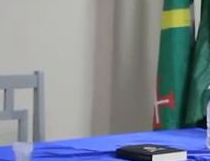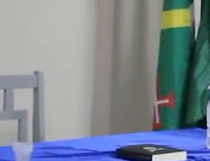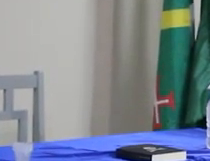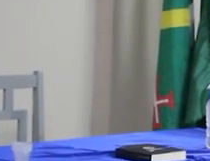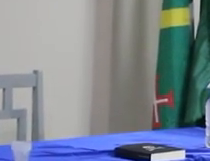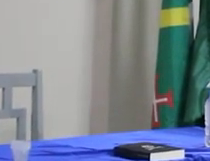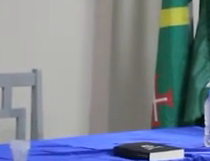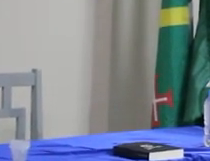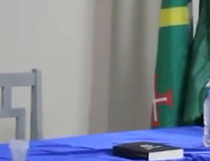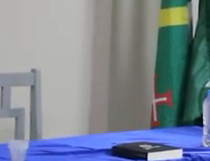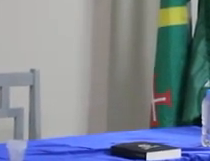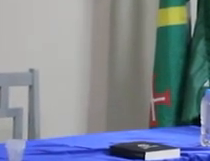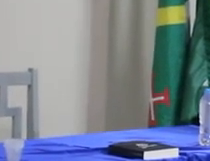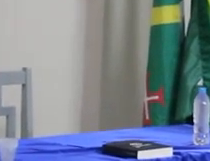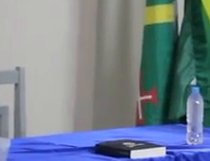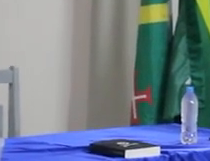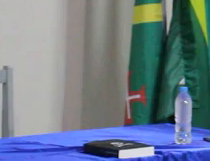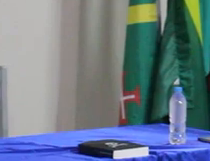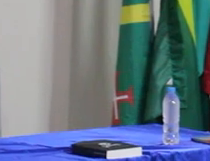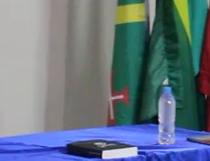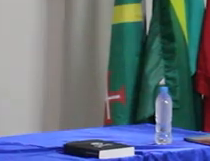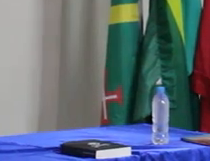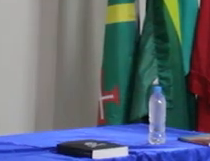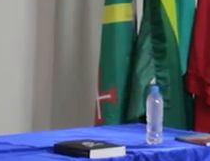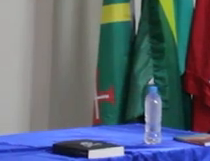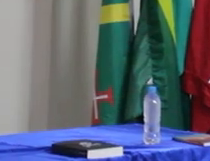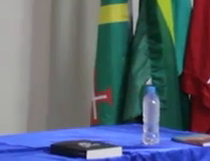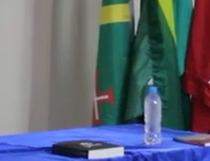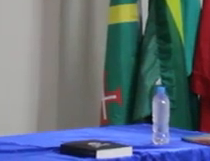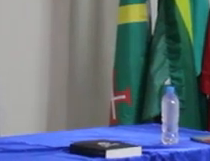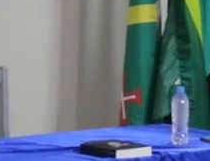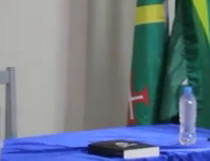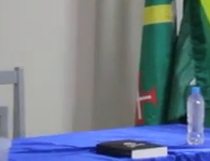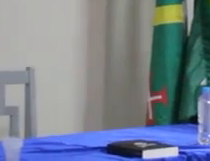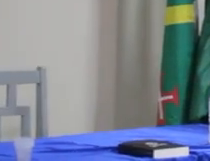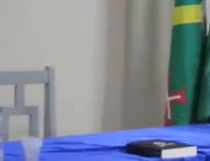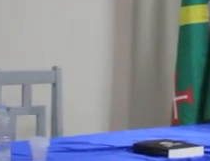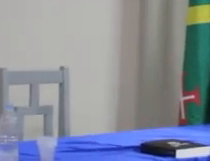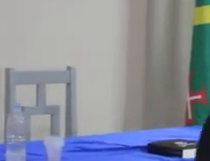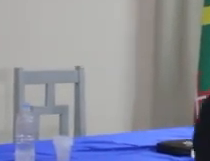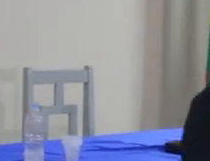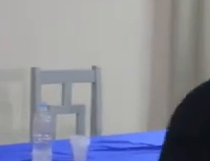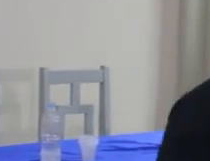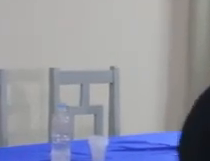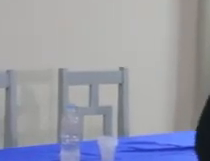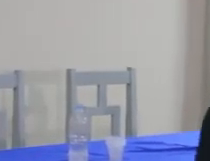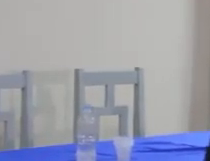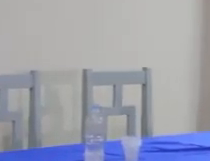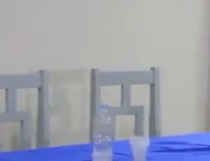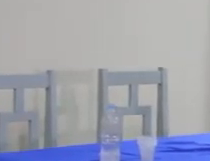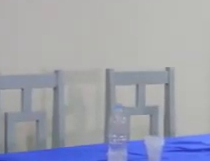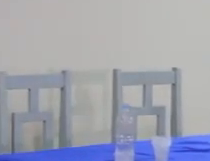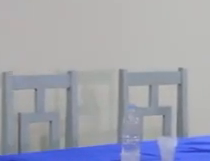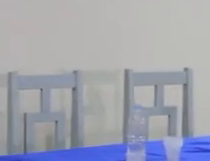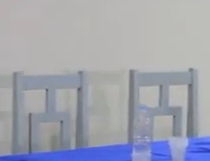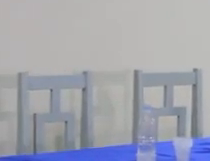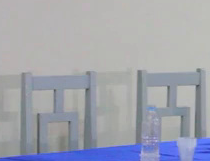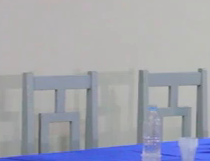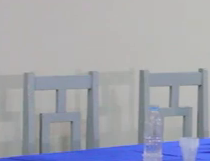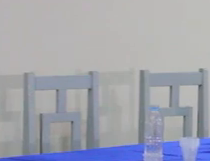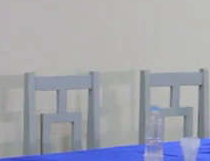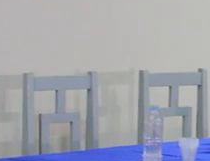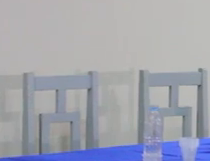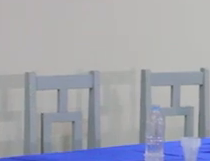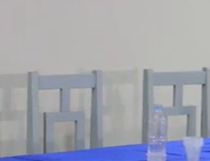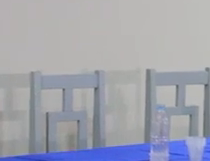eu estou falando de uma das pessoas mais importantes para a cultura do Paraná, sem dúvida nenhuma.